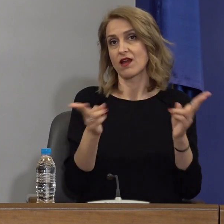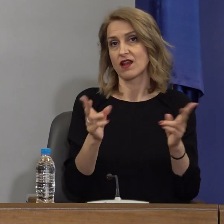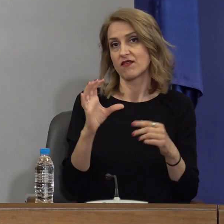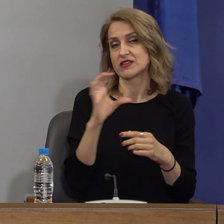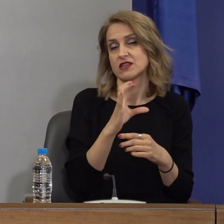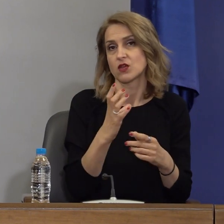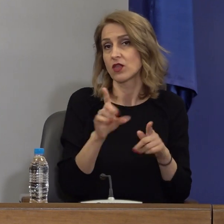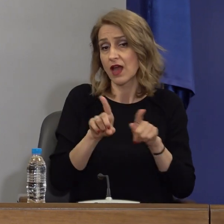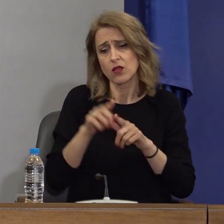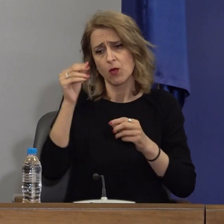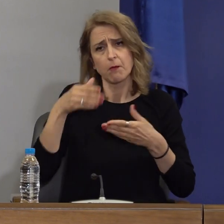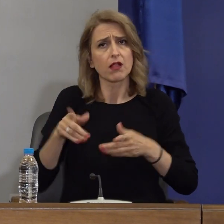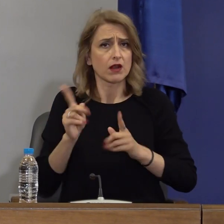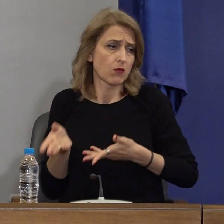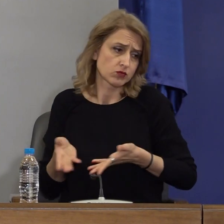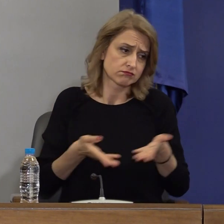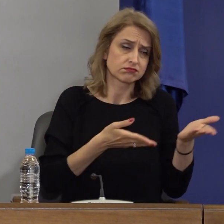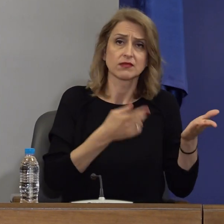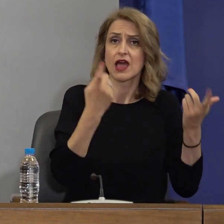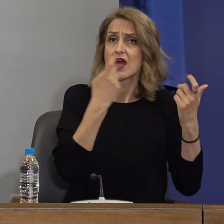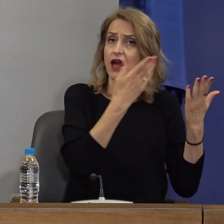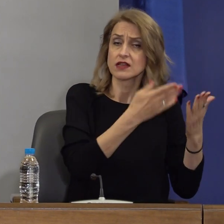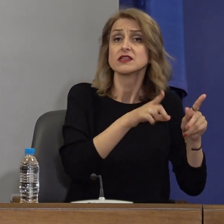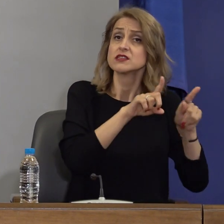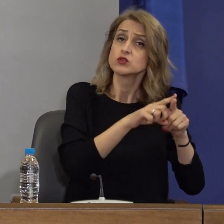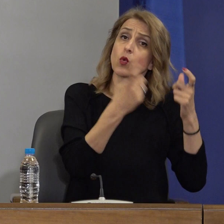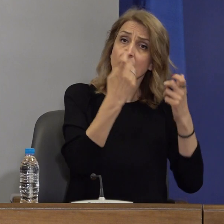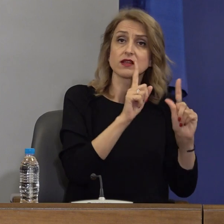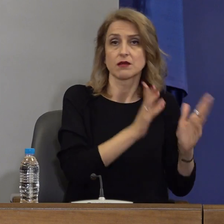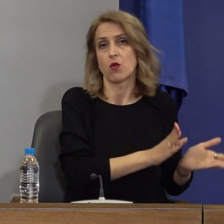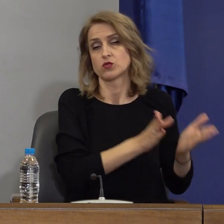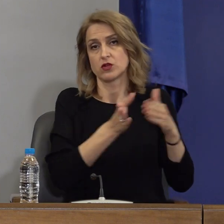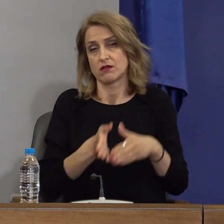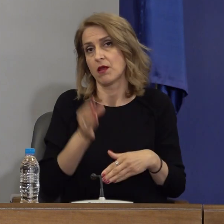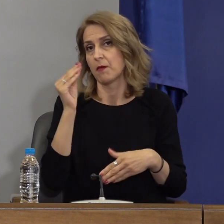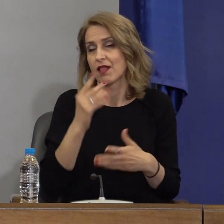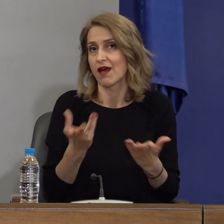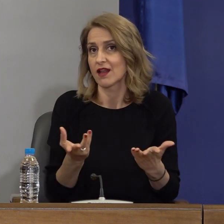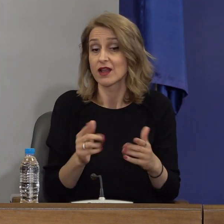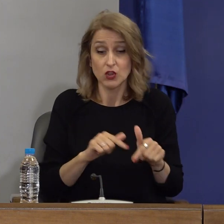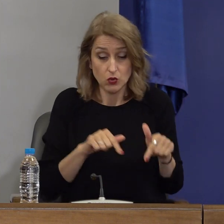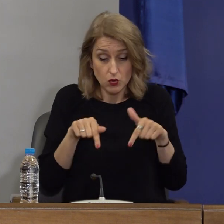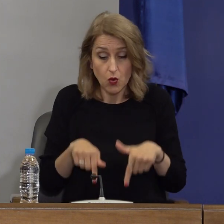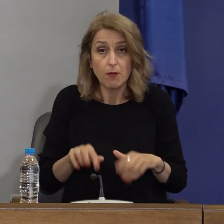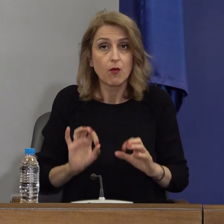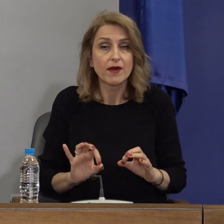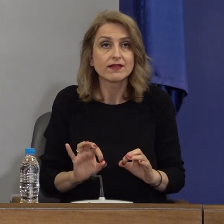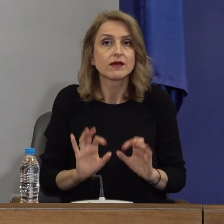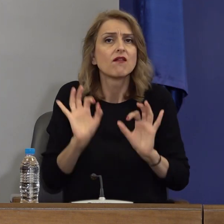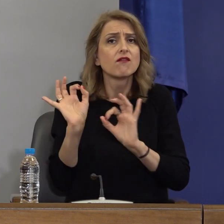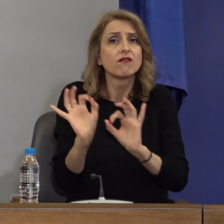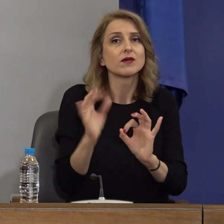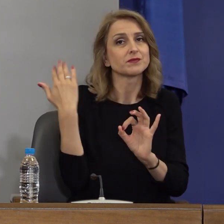в Гърция, така и гръцките граждани ще могат да посещават нашата страна. До този момент няма друго